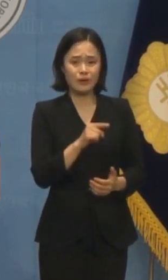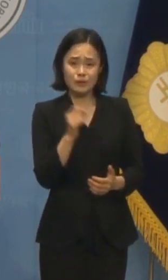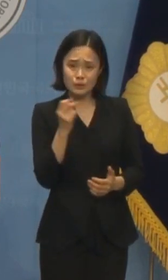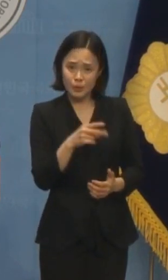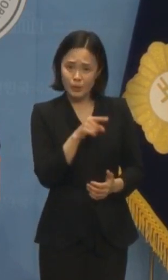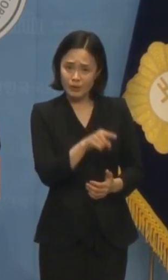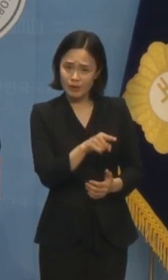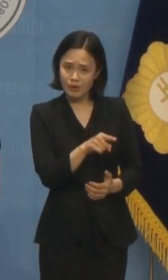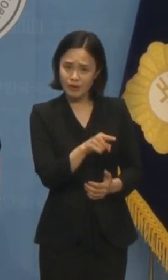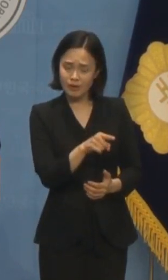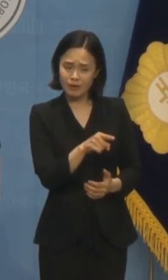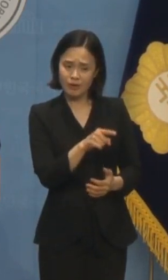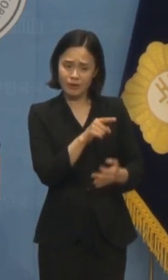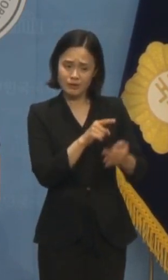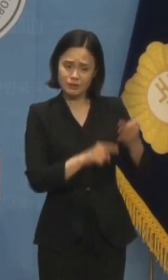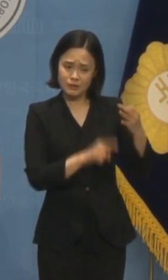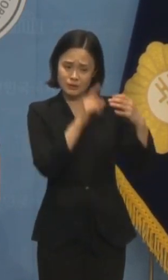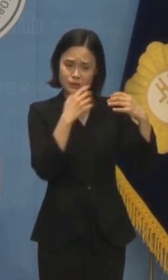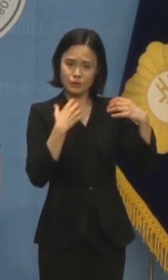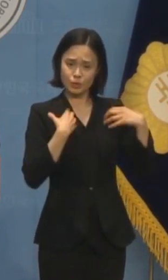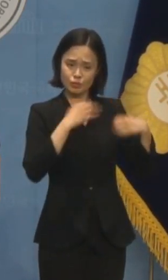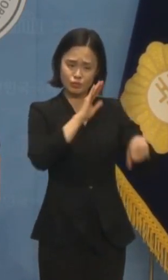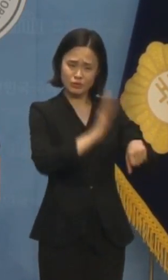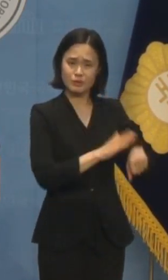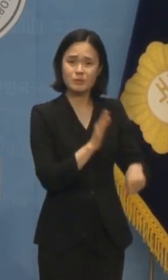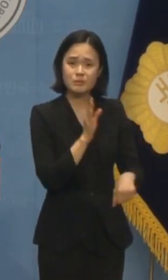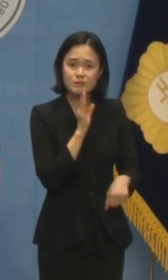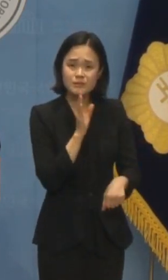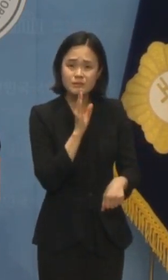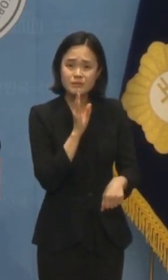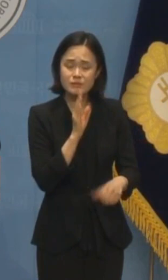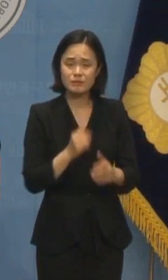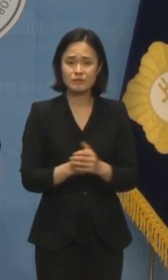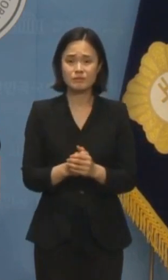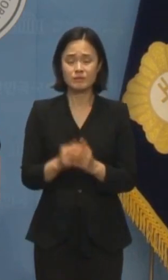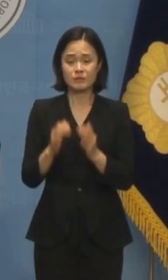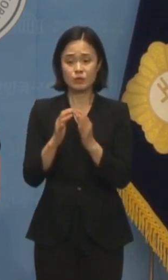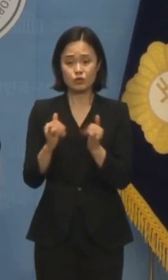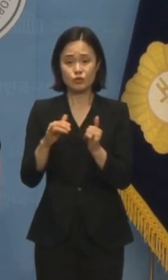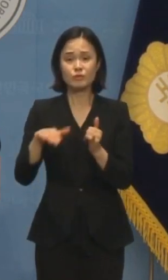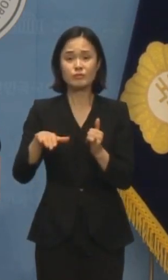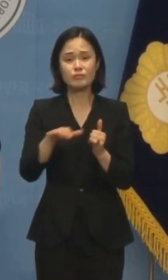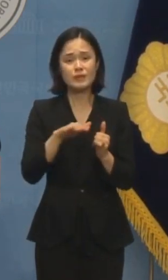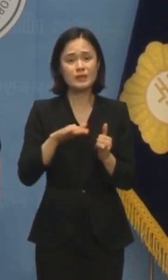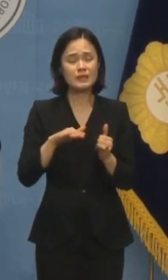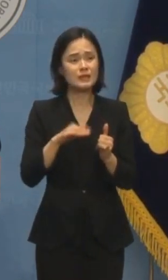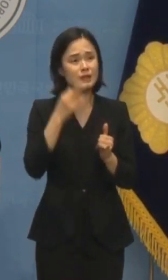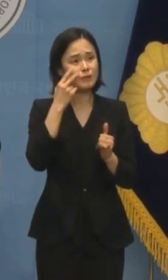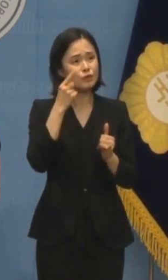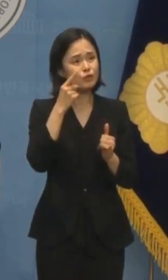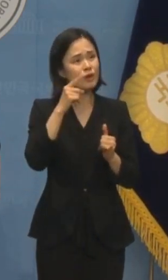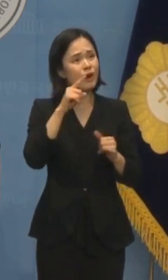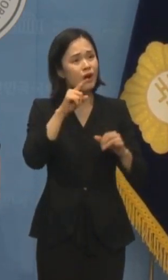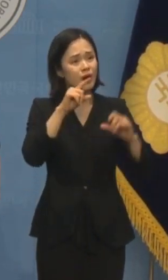무능한 것은 정부인데 왜 우리 국민이 상대국의 노 앞에 낯뜨거워야 합니까?